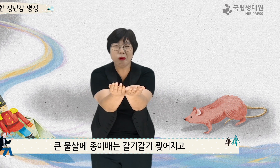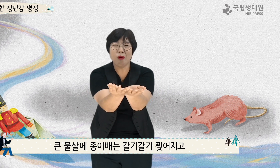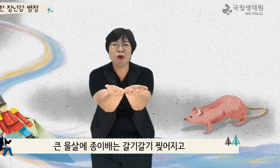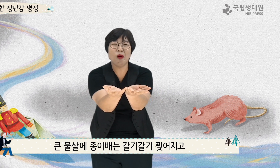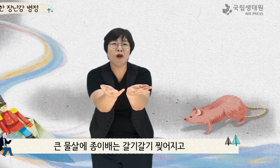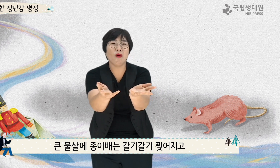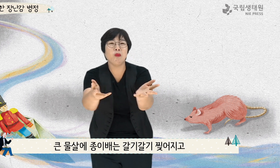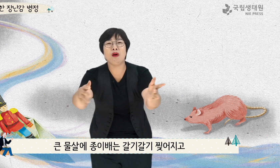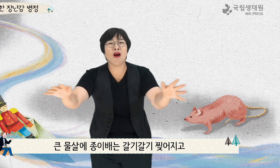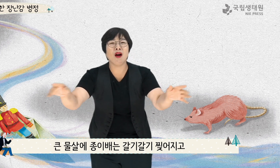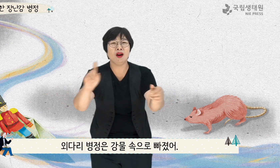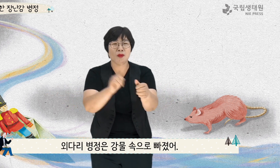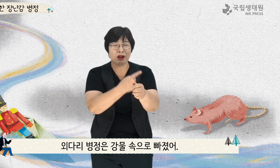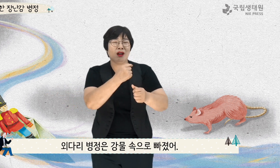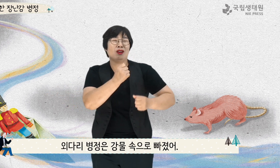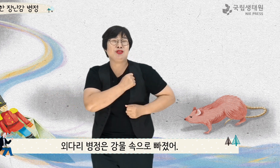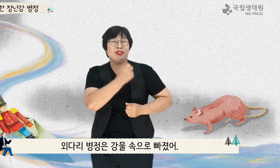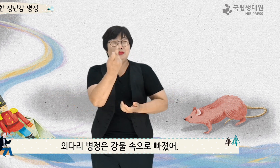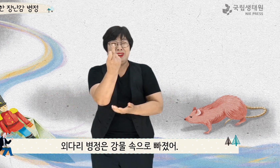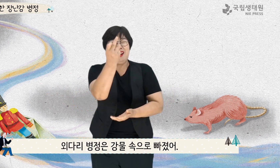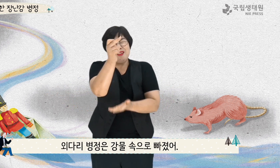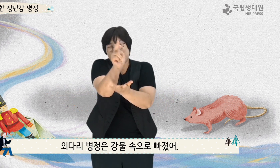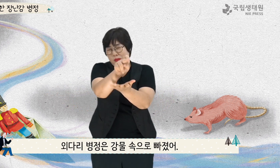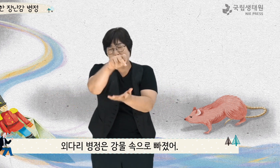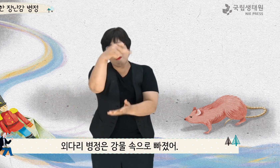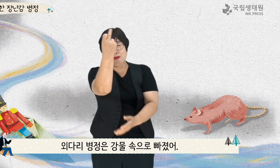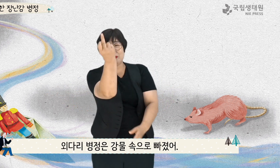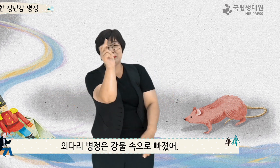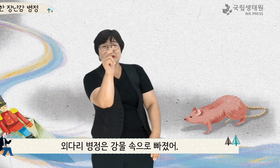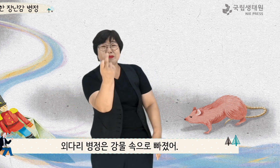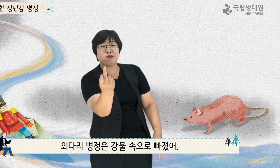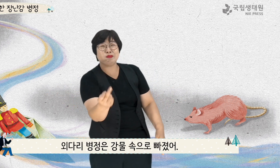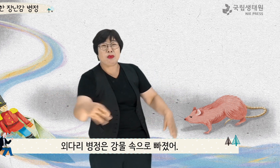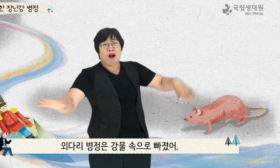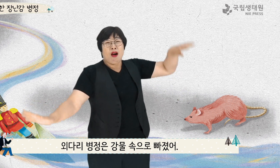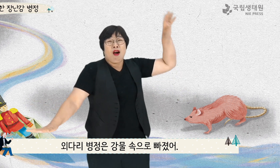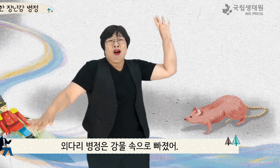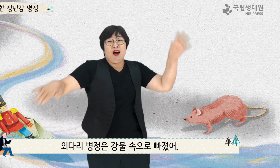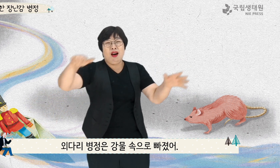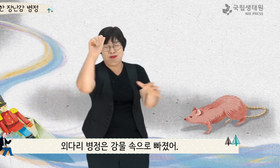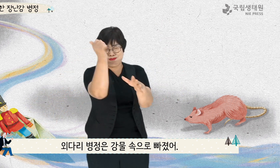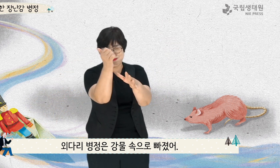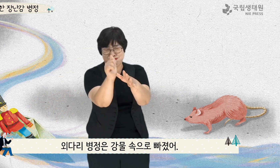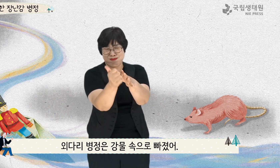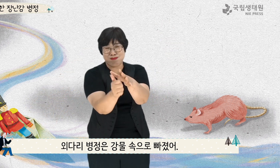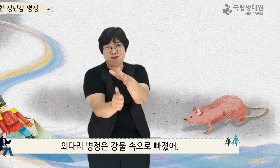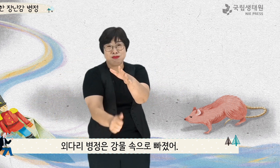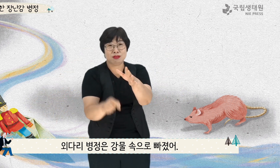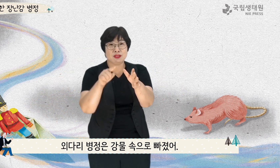종이배는 갈기갈기 찢어지고 외다리 병정은 강물 속으로 빠졌어.